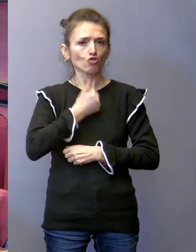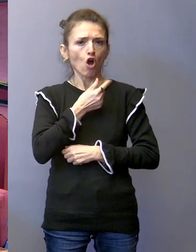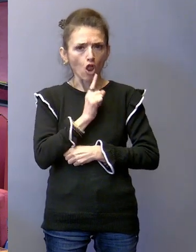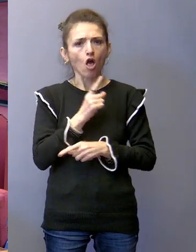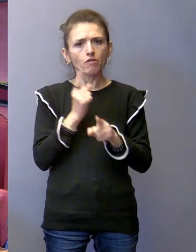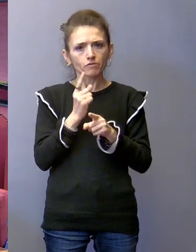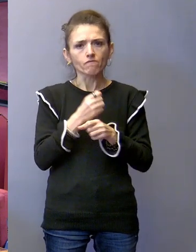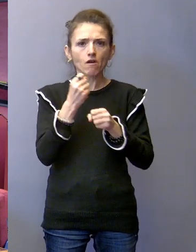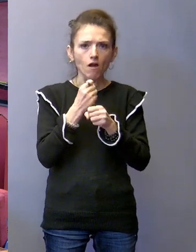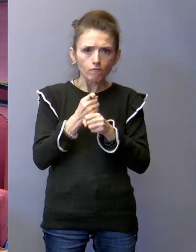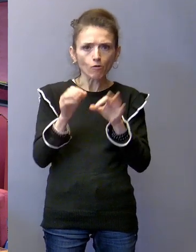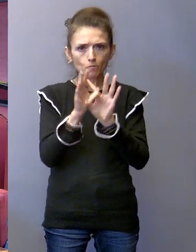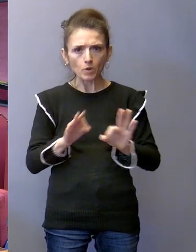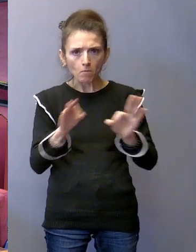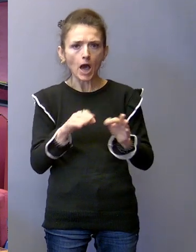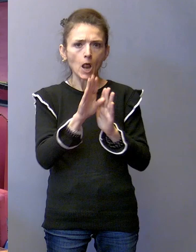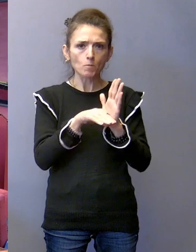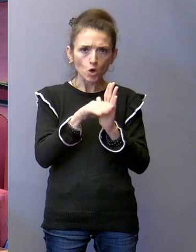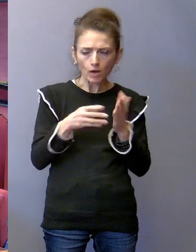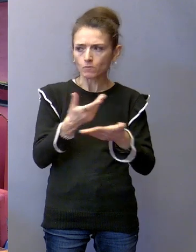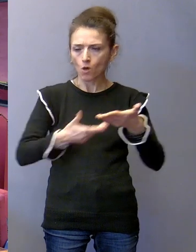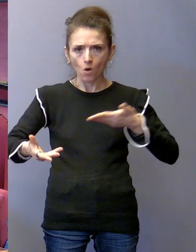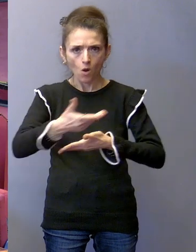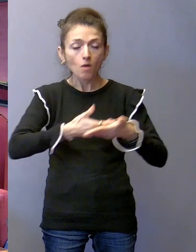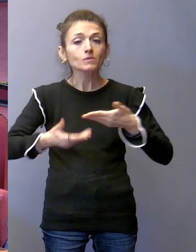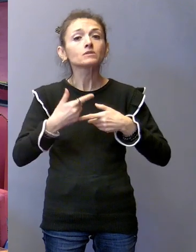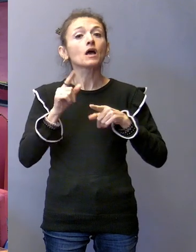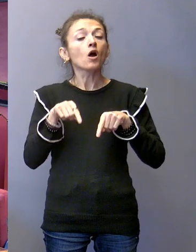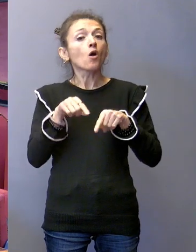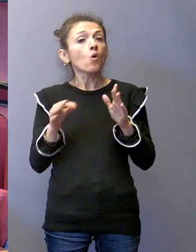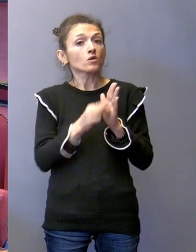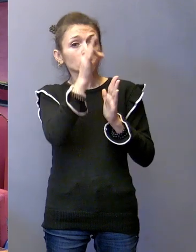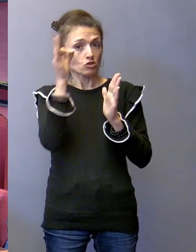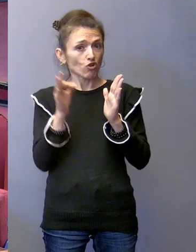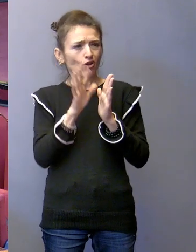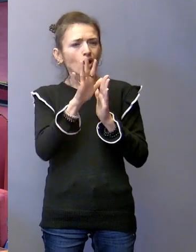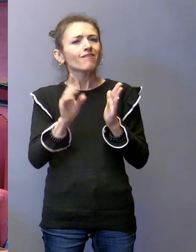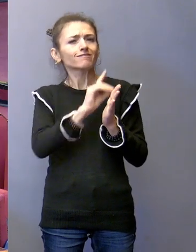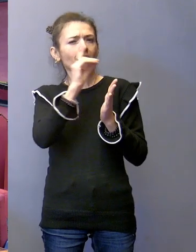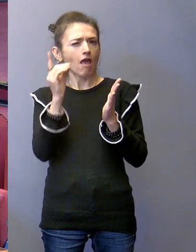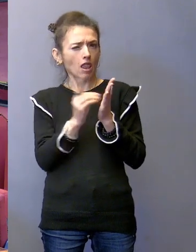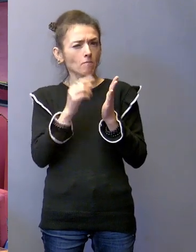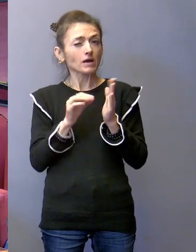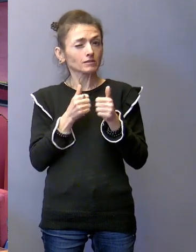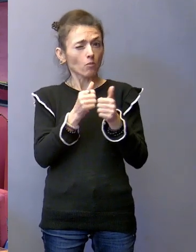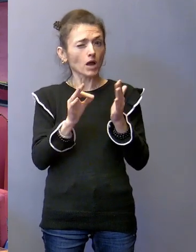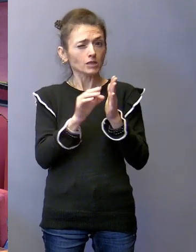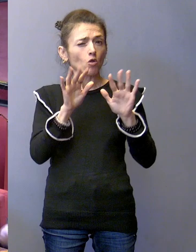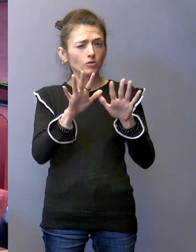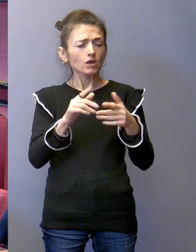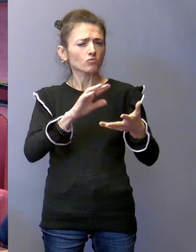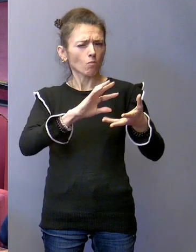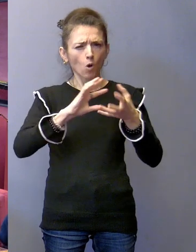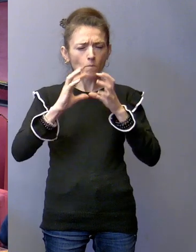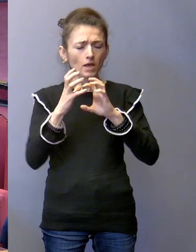allora in questo ordine del giorno tenuto conto che le modifiche previste dalla delibera in oggetto per l'articolo 10 sono le più complesse